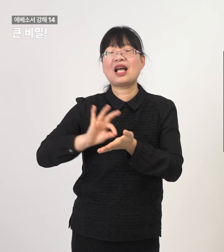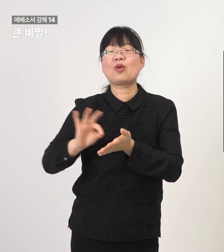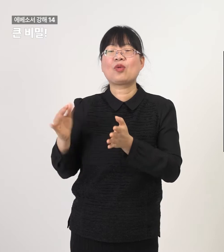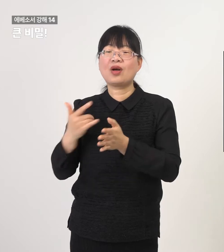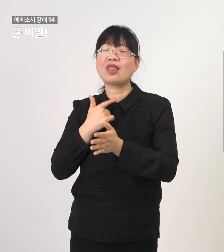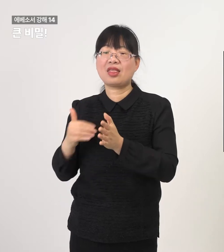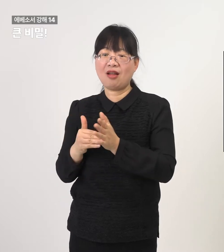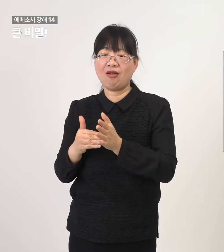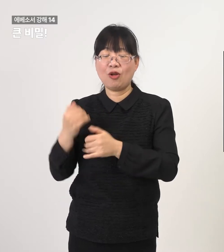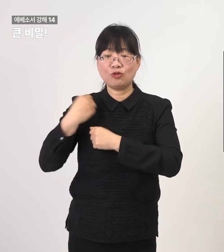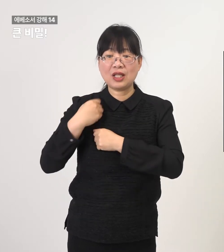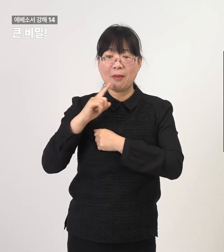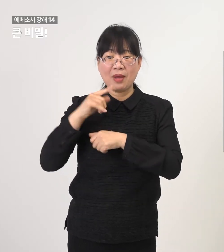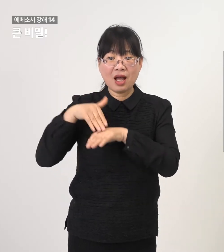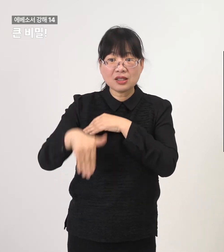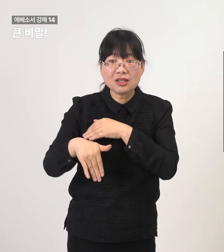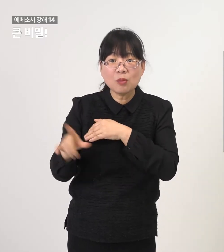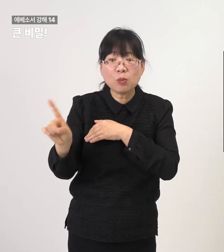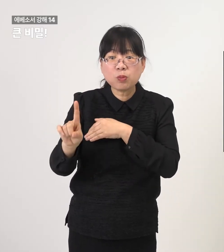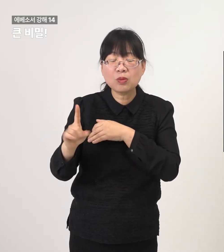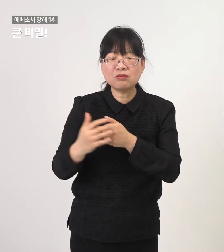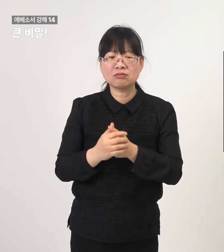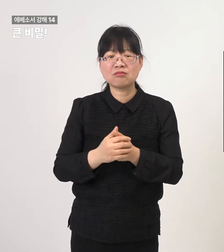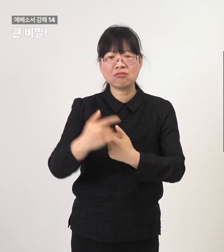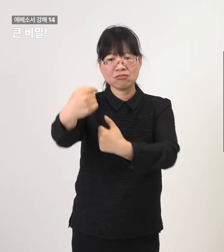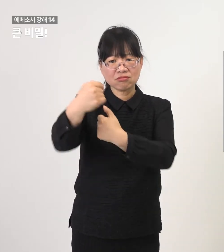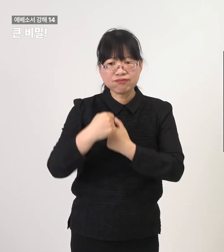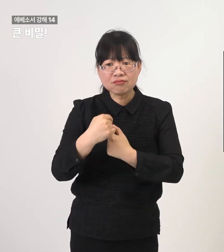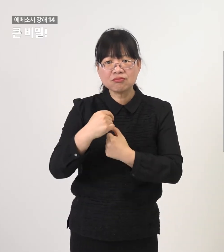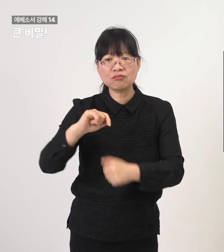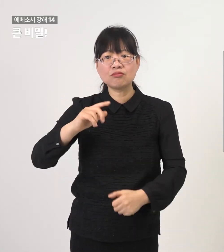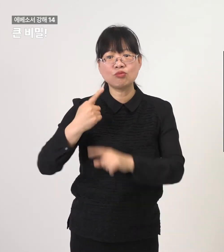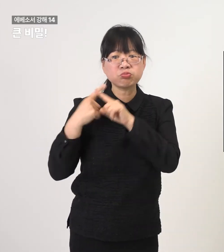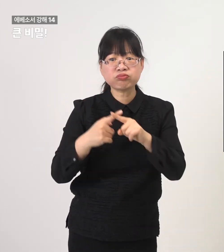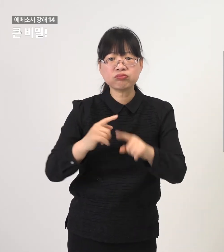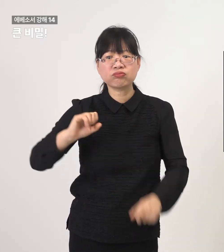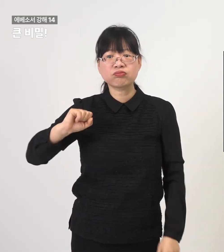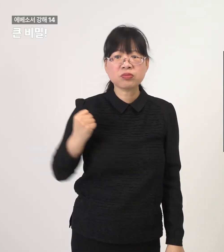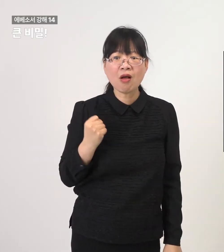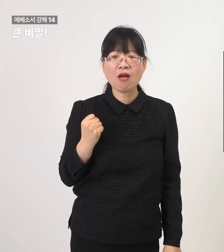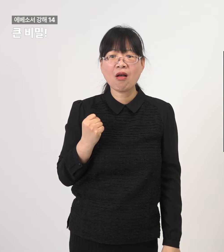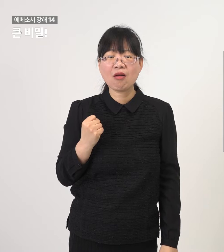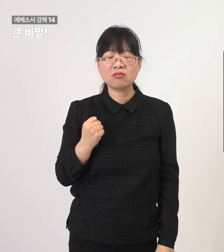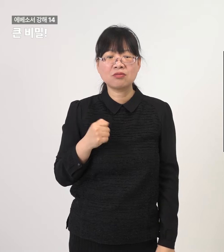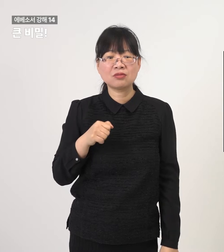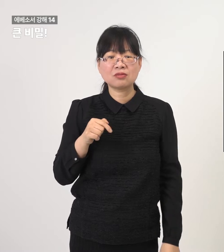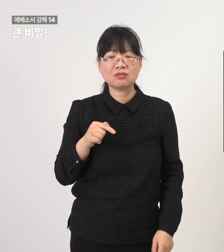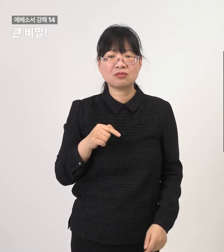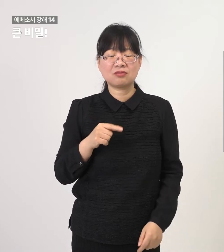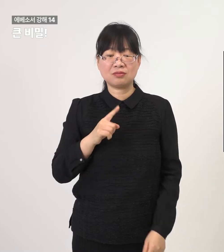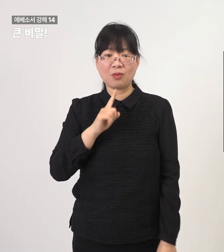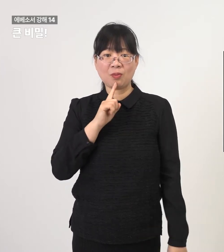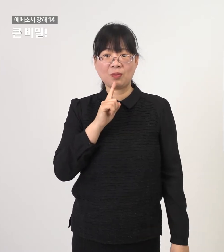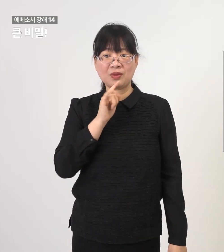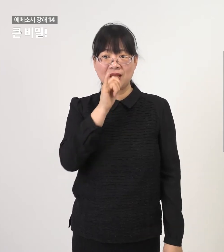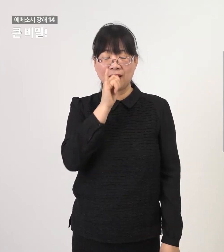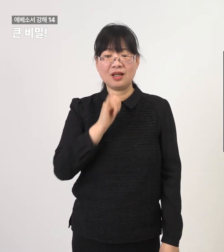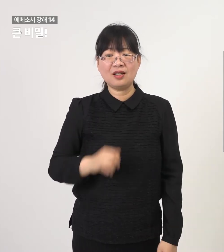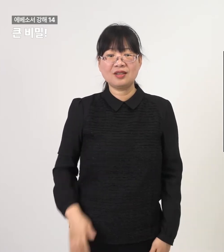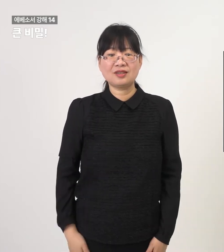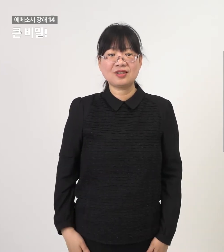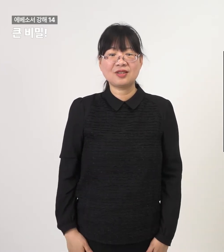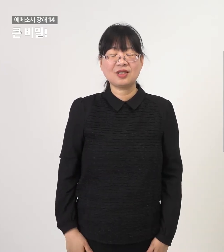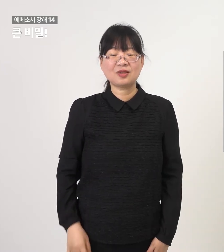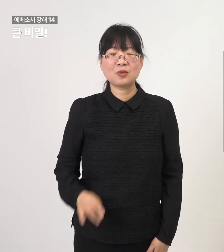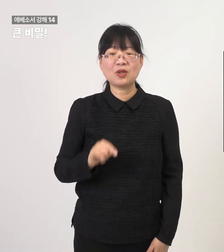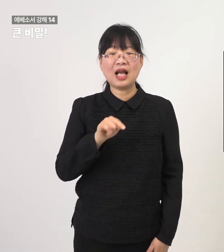뭐 군대 말로 뭐 하라면 하지. 그 앞에 무슨 수식어가 있잖아요, 우리, 그죠? 예, 설교